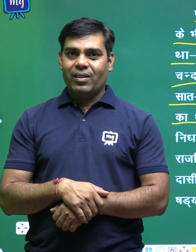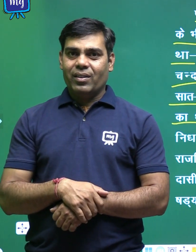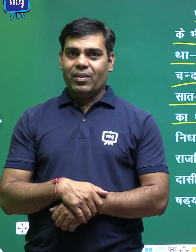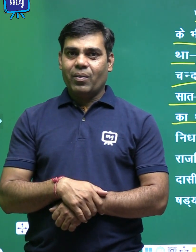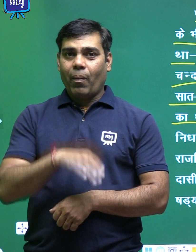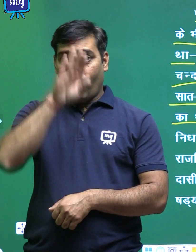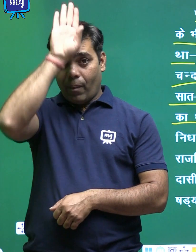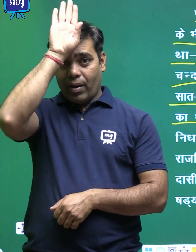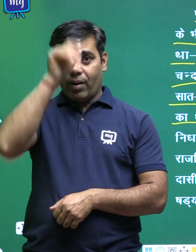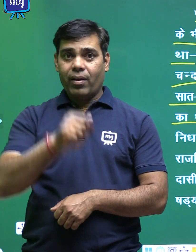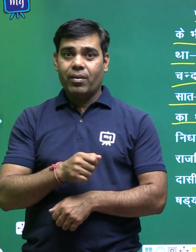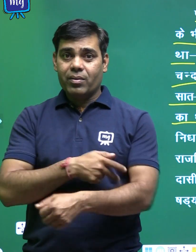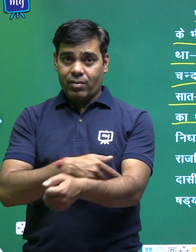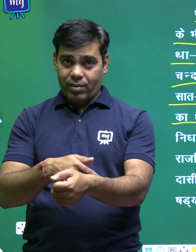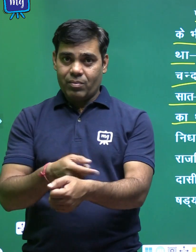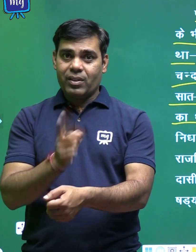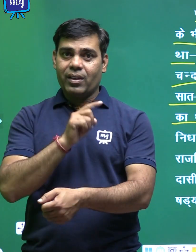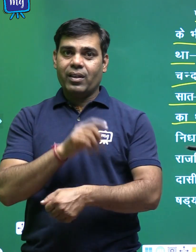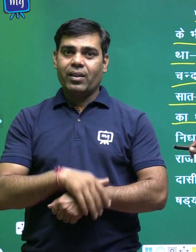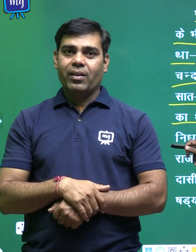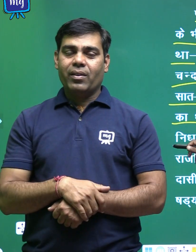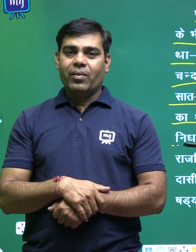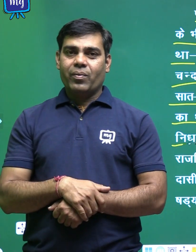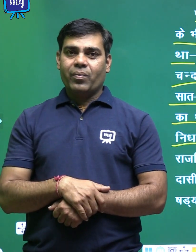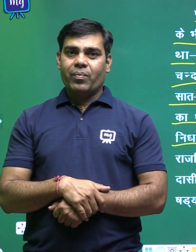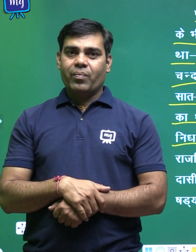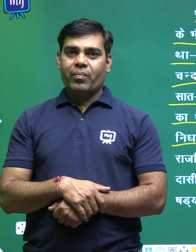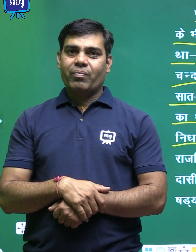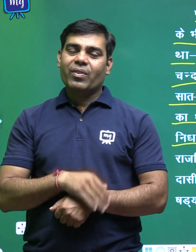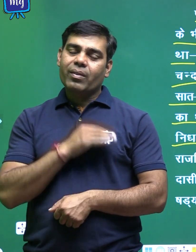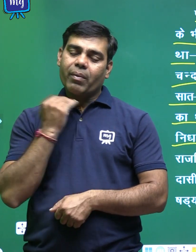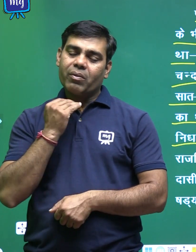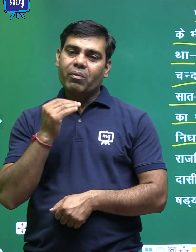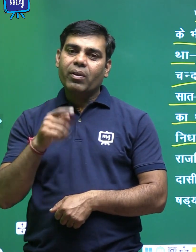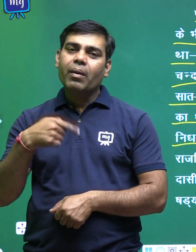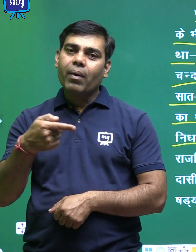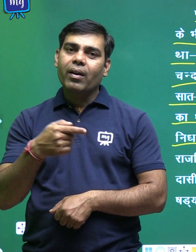महाराणा संग्राम सिंह के निधन के बाद